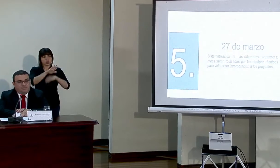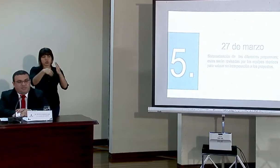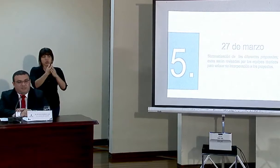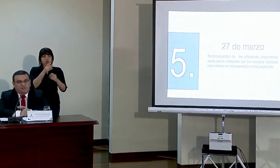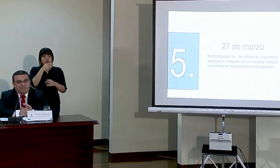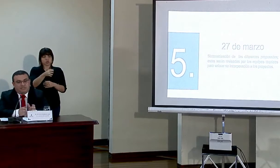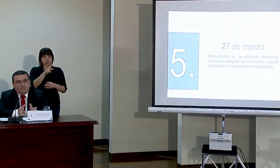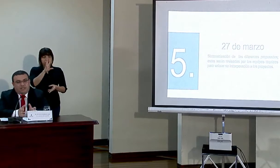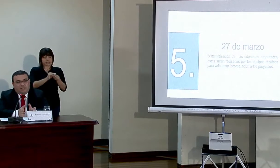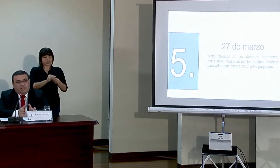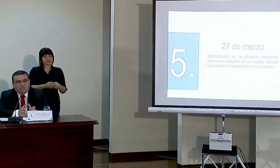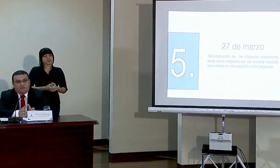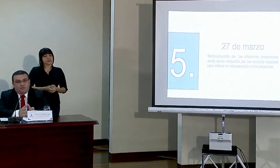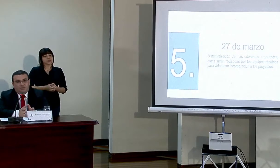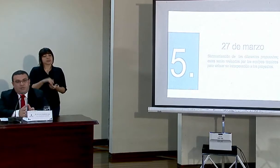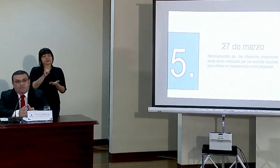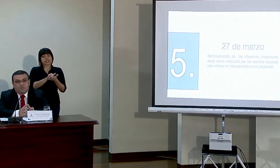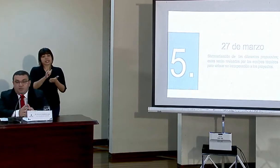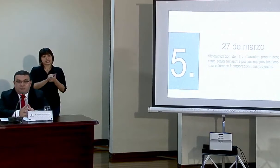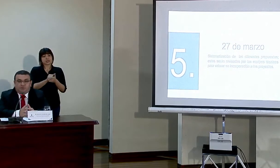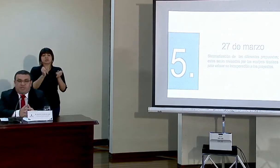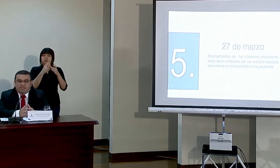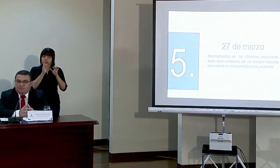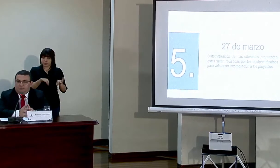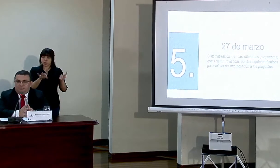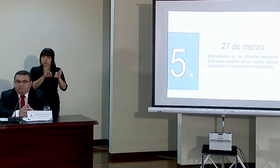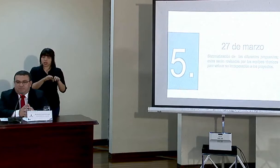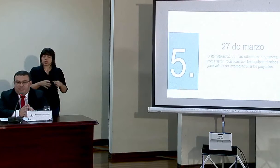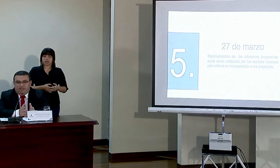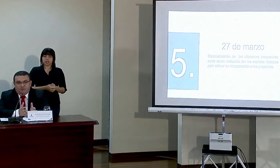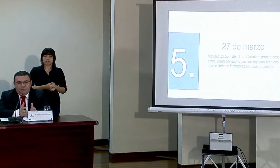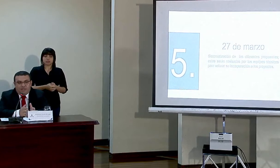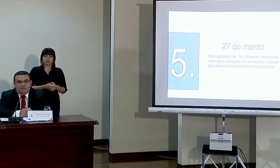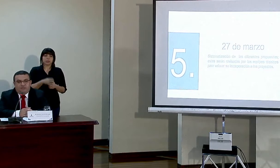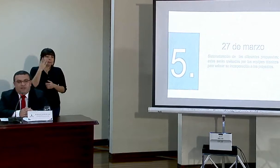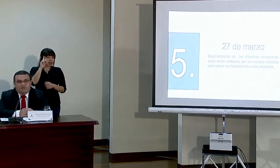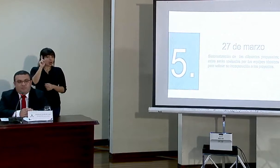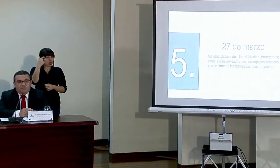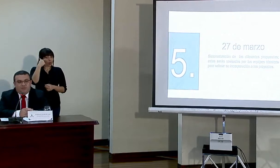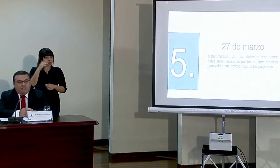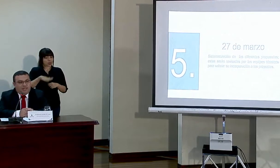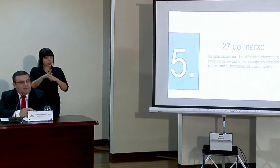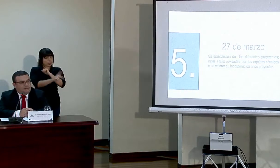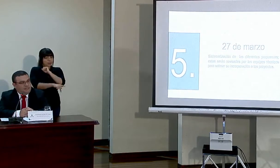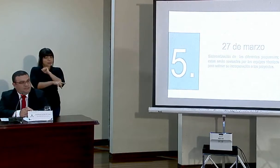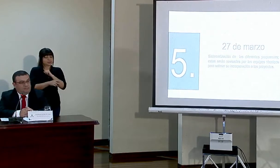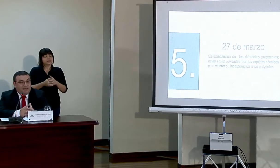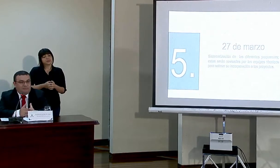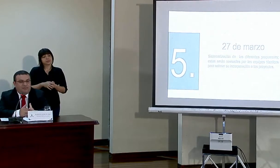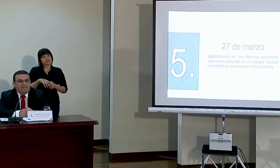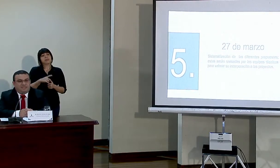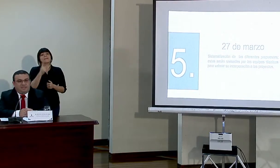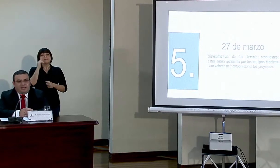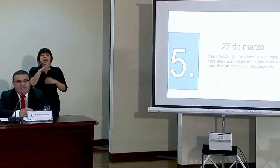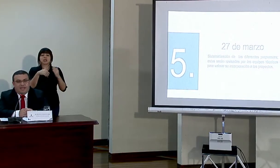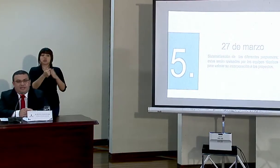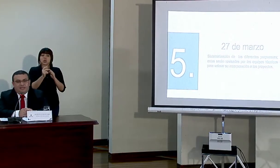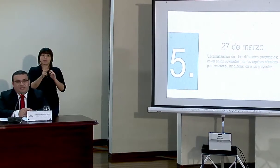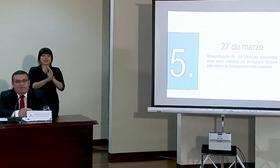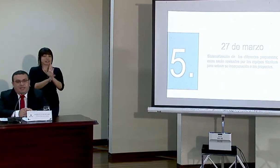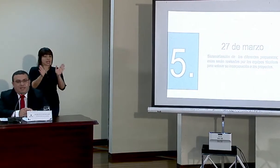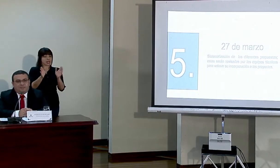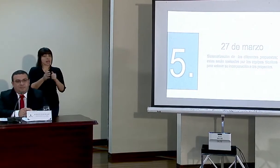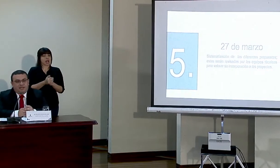esas observaciones. Esto es muy importante para el gobierno de la República, para el país en